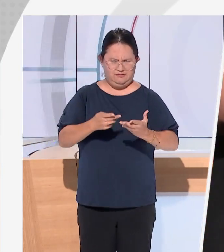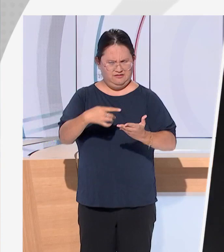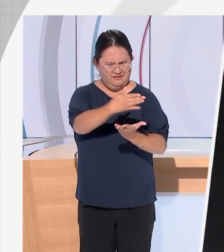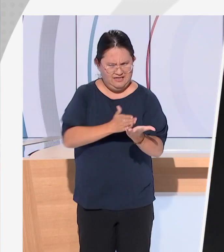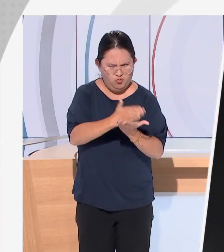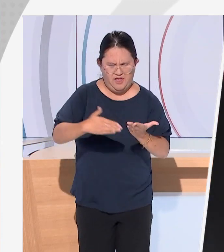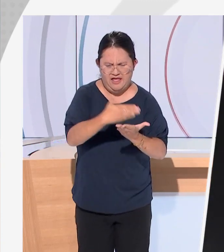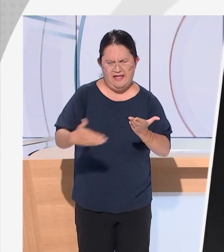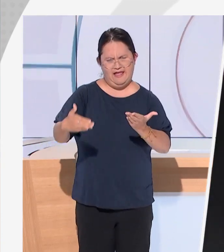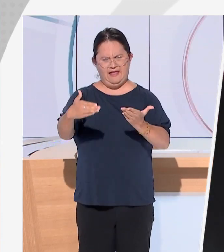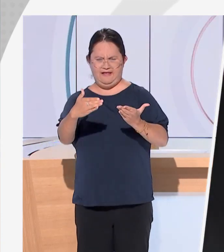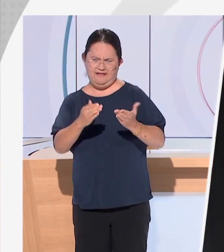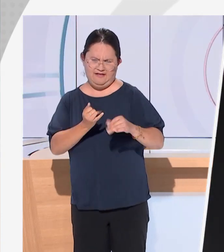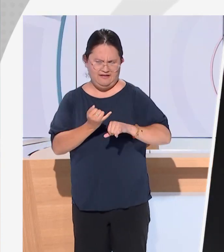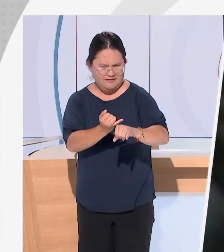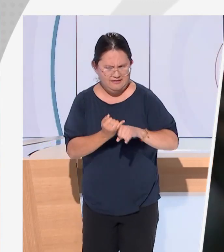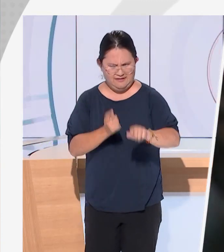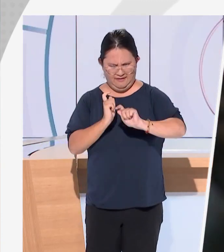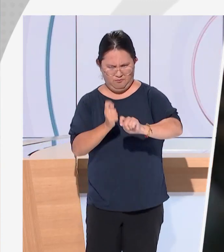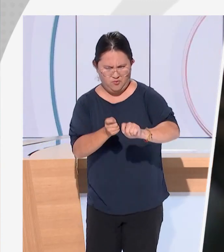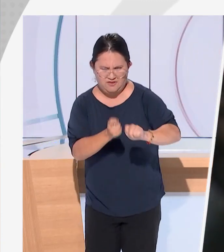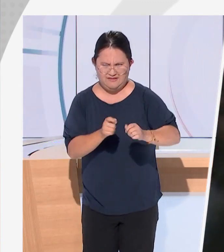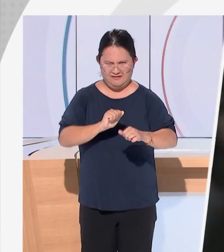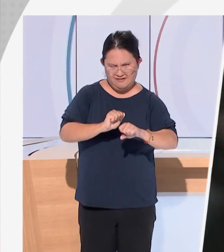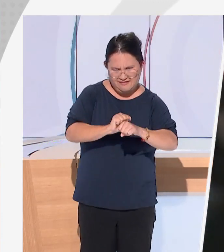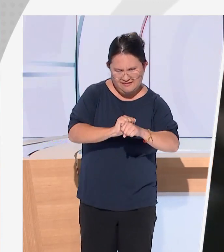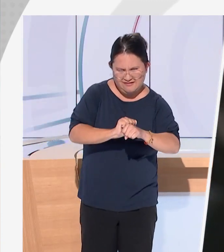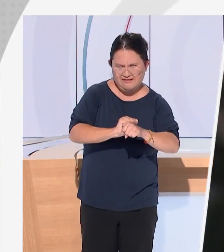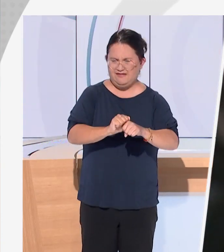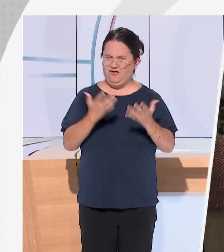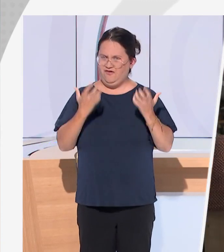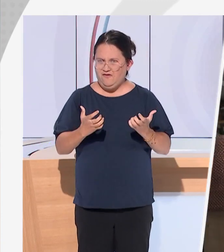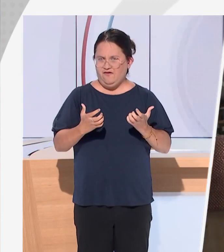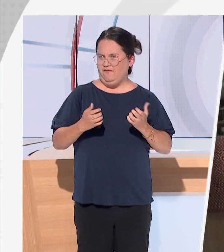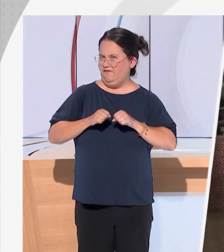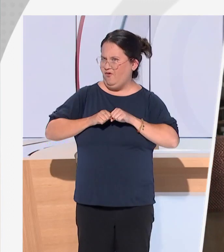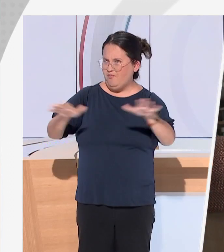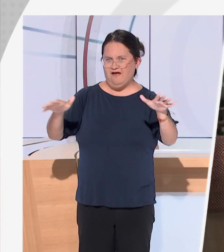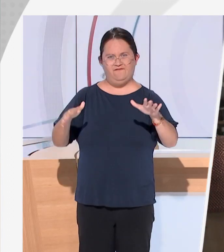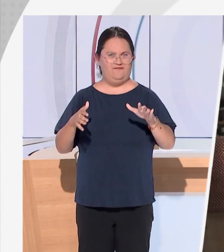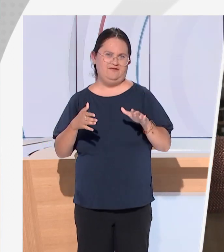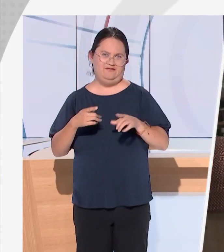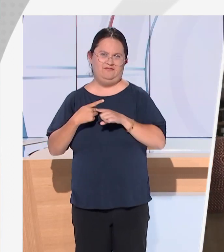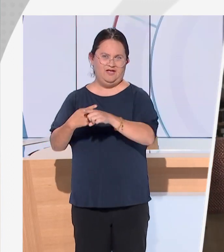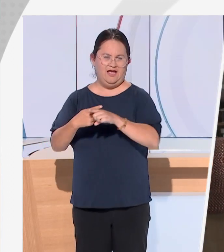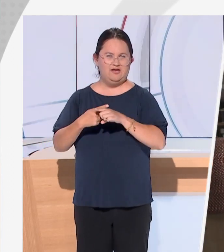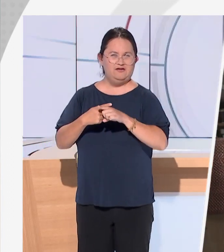polir, des compétences qu'il aimerait aujourd'hui partager. Moi, ce que je souhaite, c'est, par le biais d'un lycée